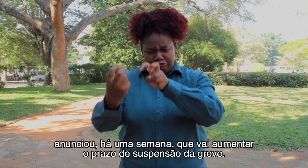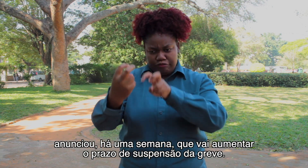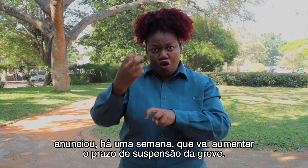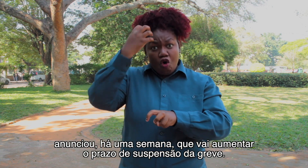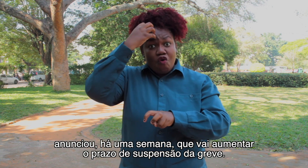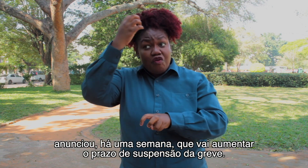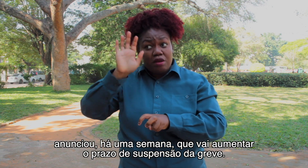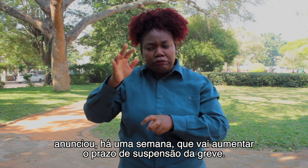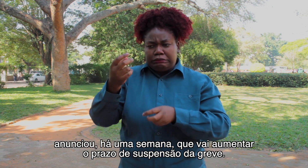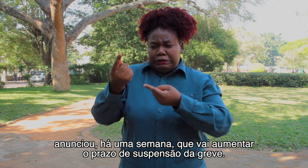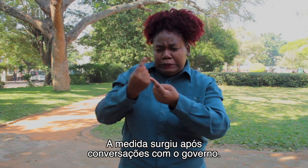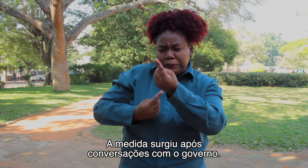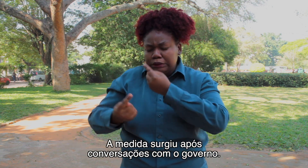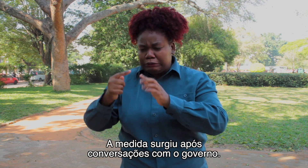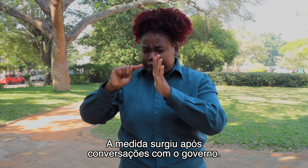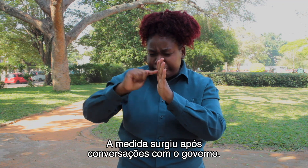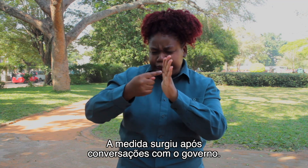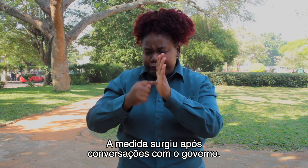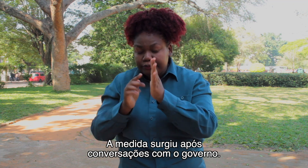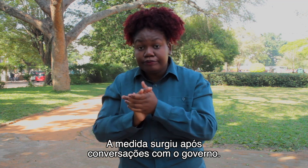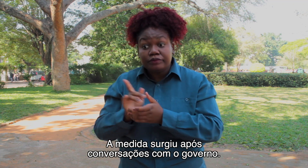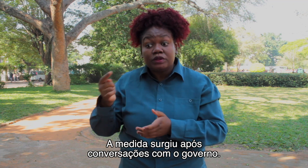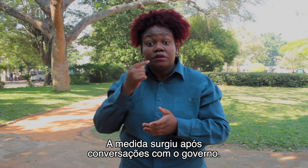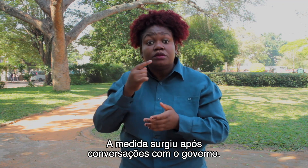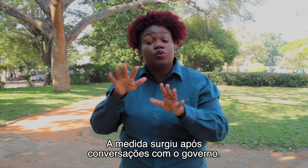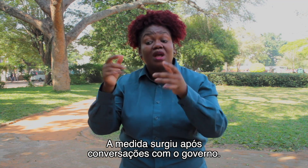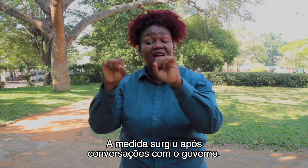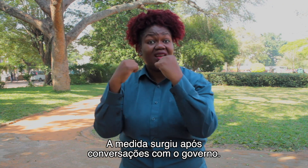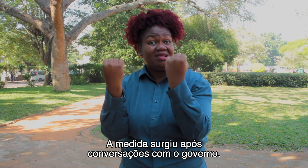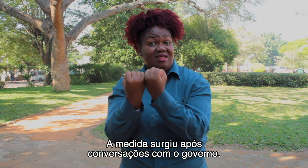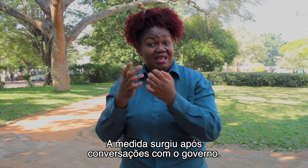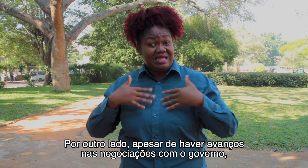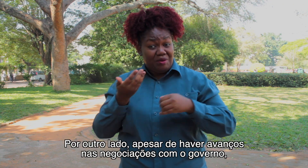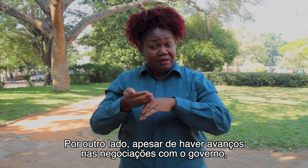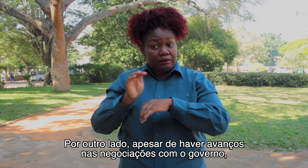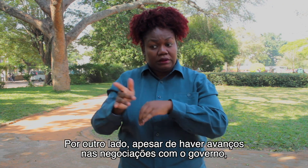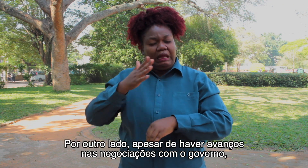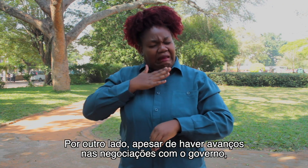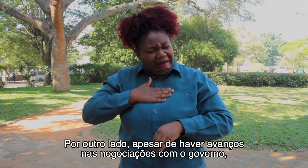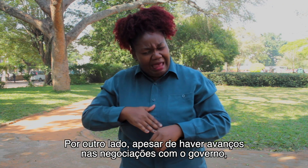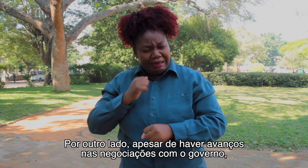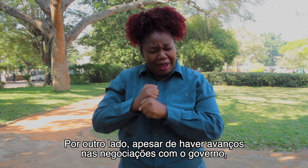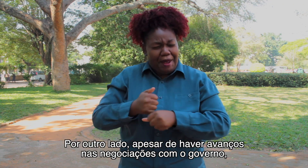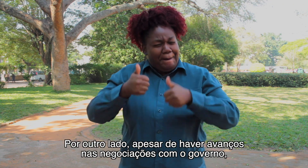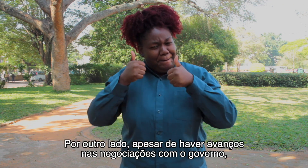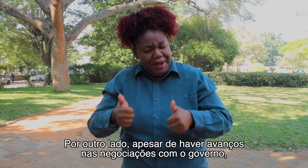suspensão da greve. A medida surgiu após conversações com o governo. Por outro lado, apesar de haver avanços